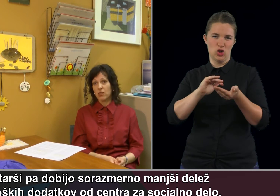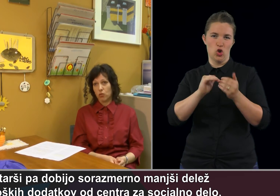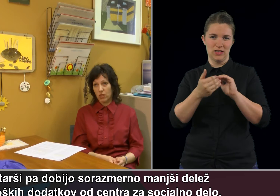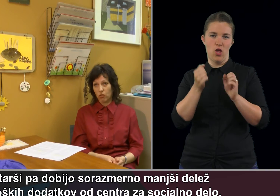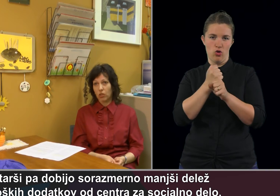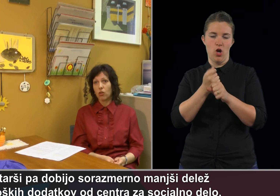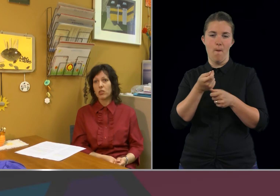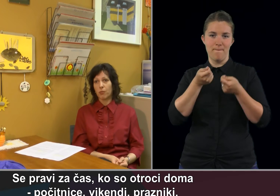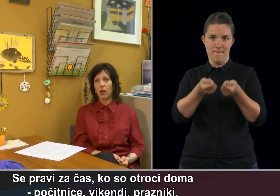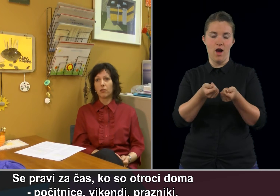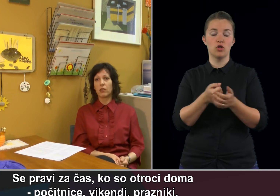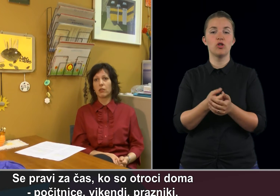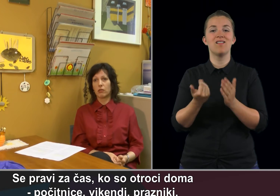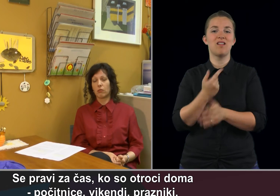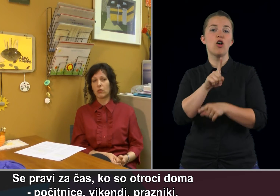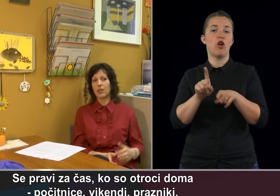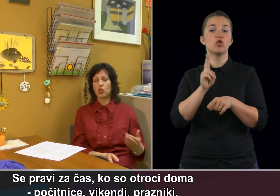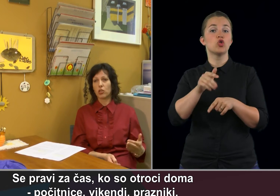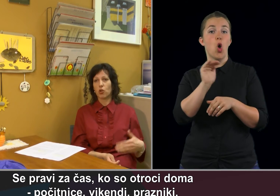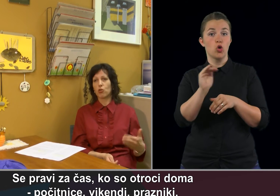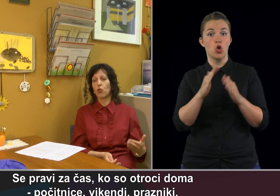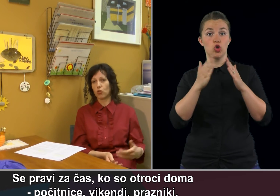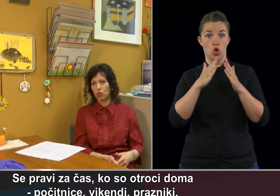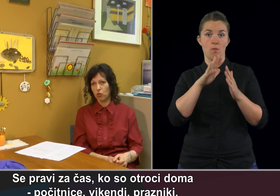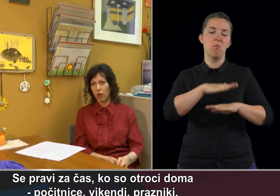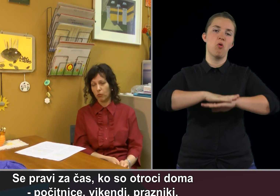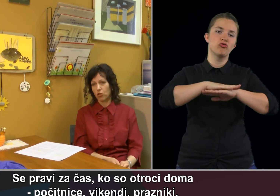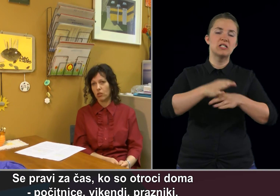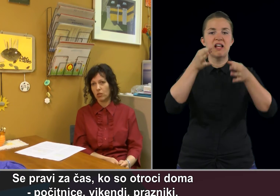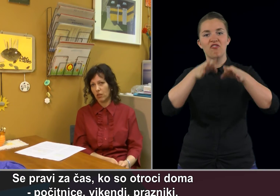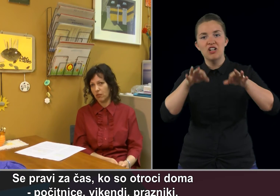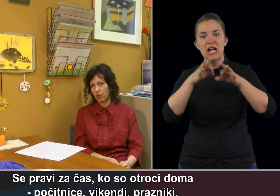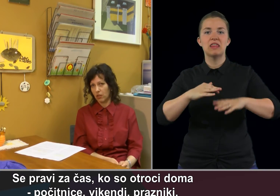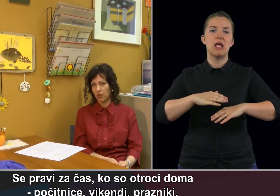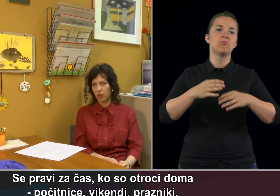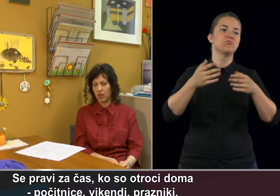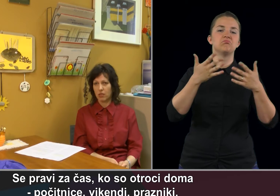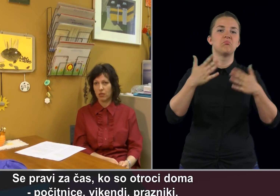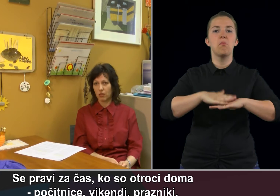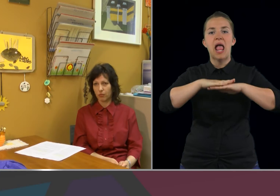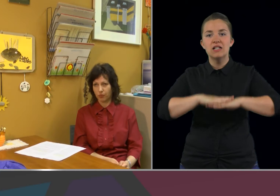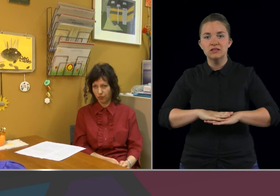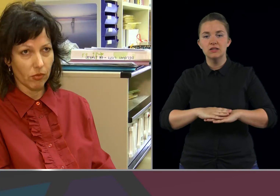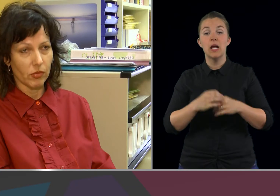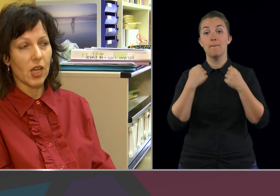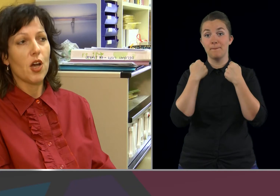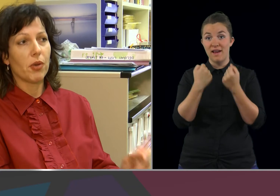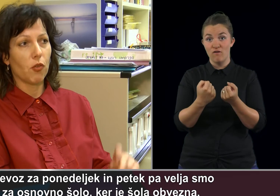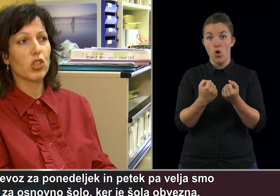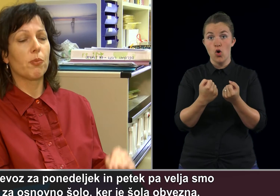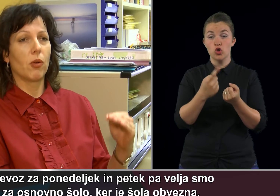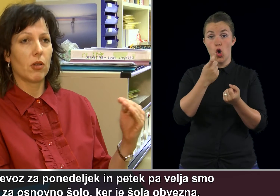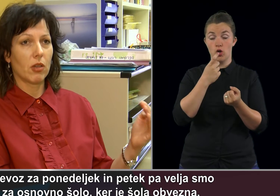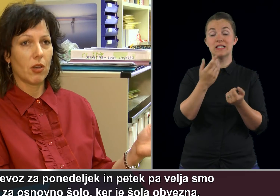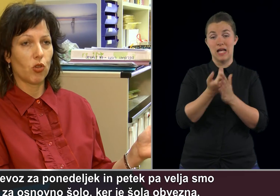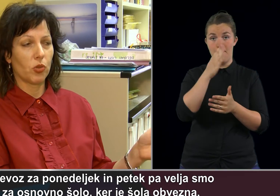od centra za socialno delo, se pravi za čas, ko so otroci doma, počitnice, vikendi, prazniki.